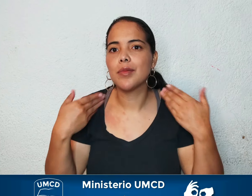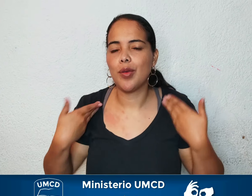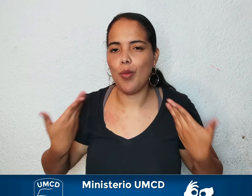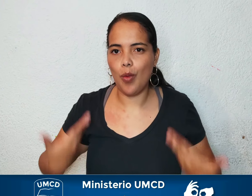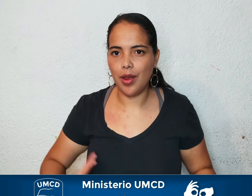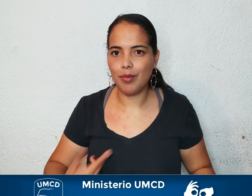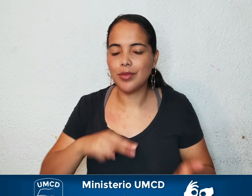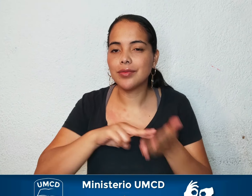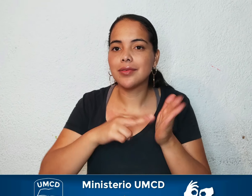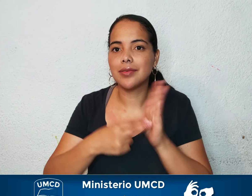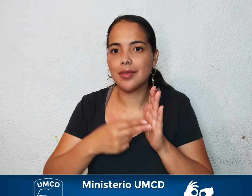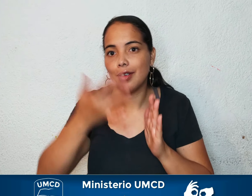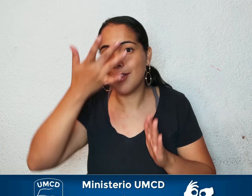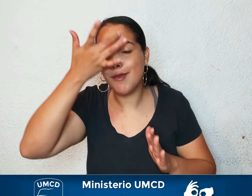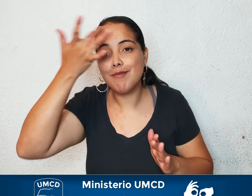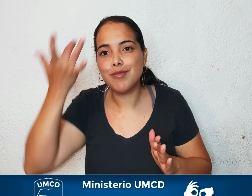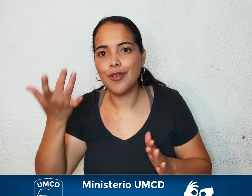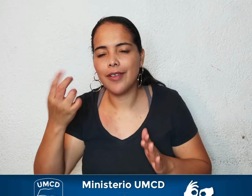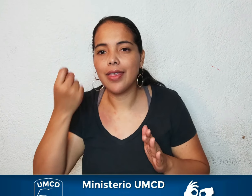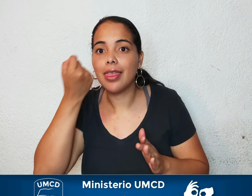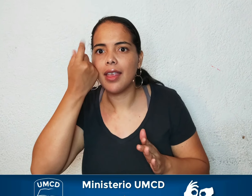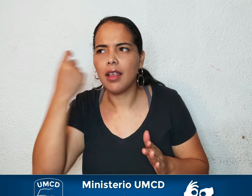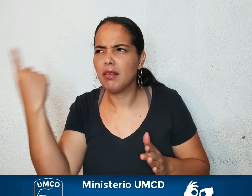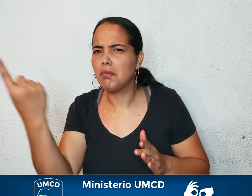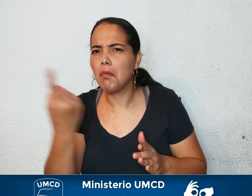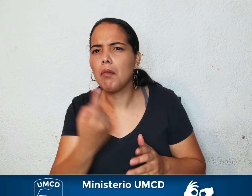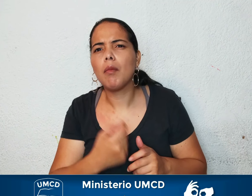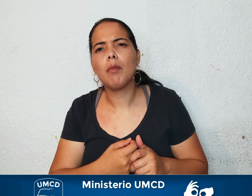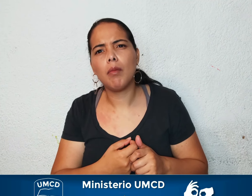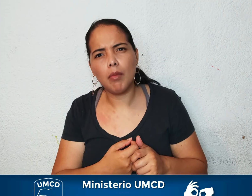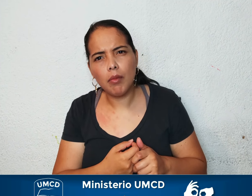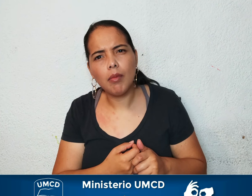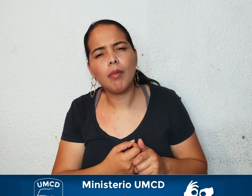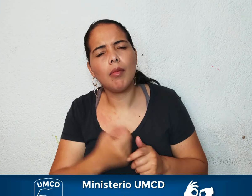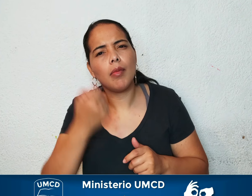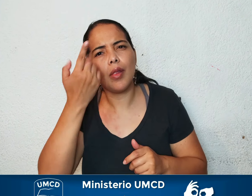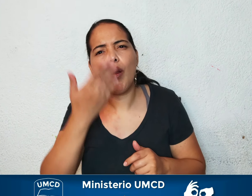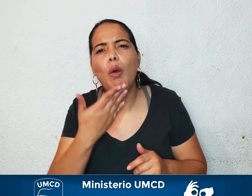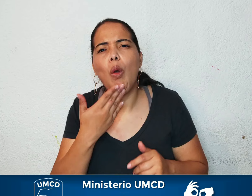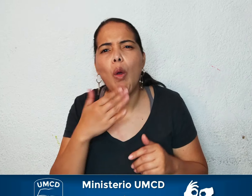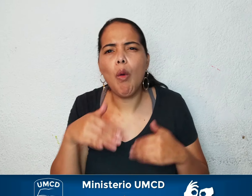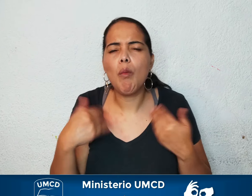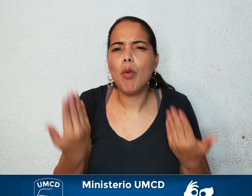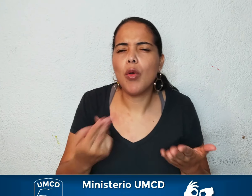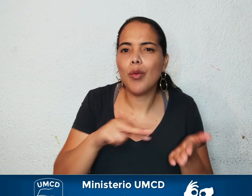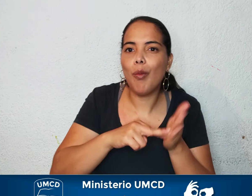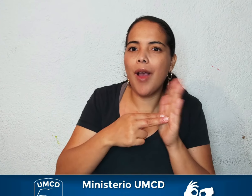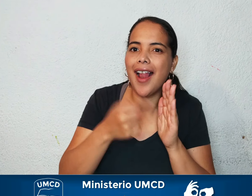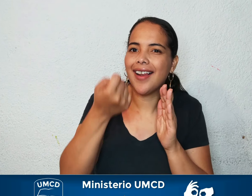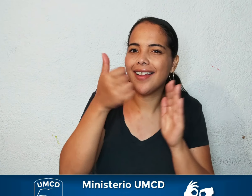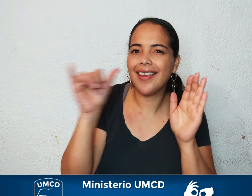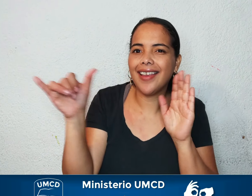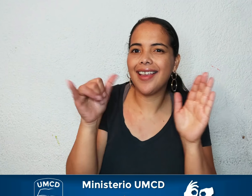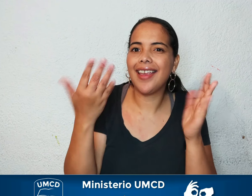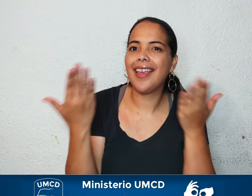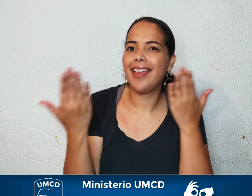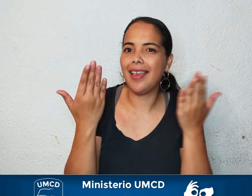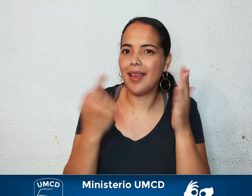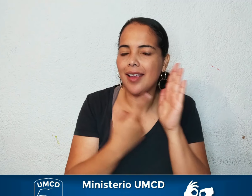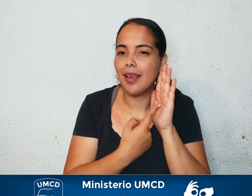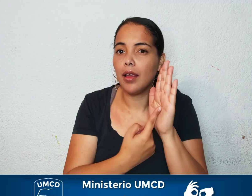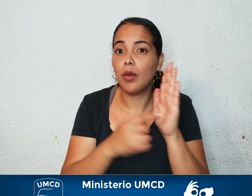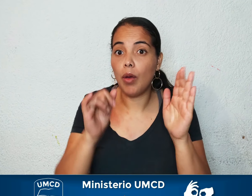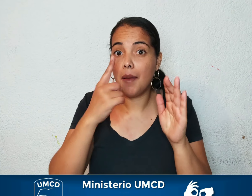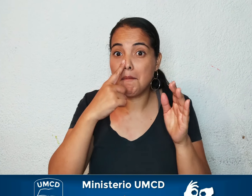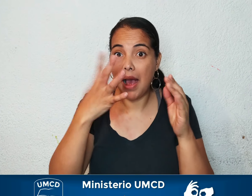esta es mi cuerpo, estaba dando a entender cómo sería de alguna manera, de forma figurativa,